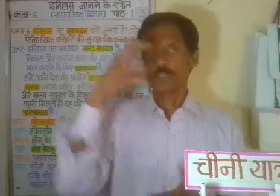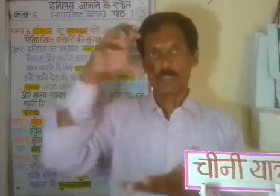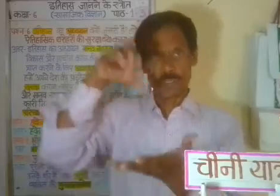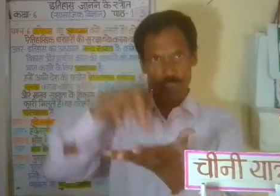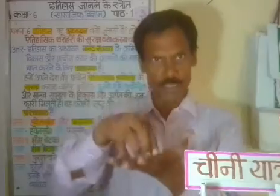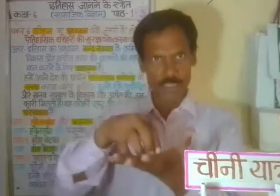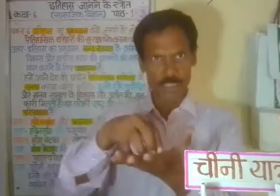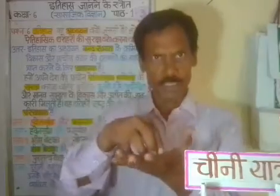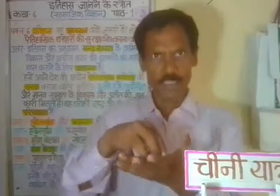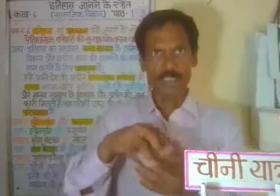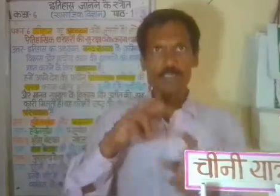चीनी